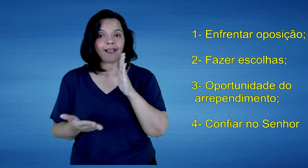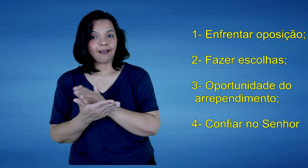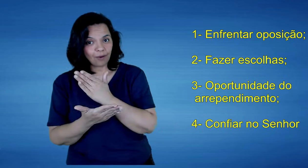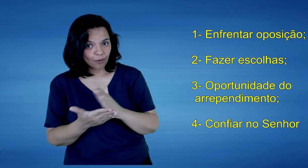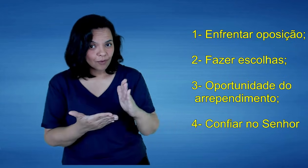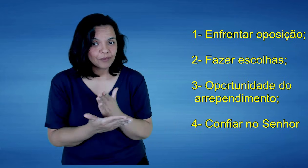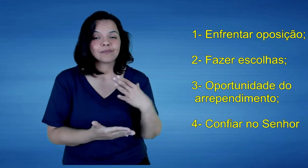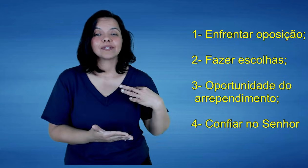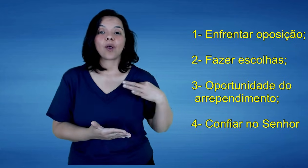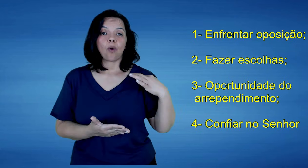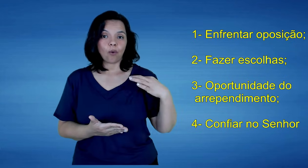convênios.